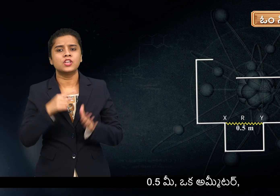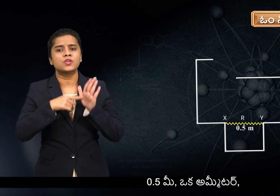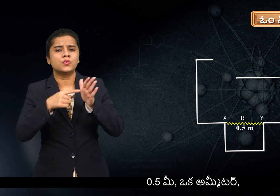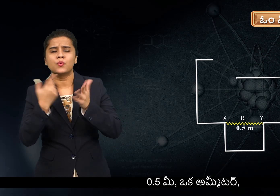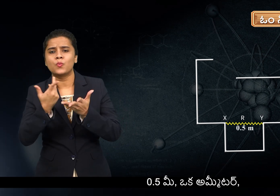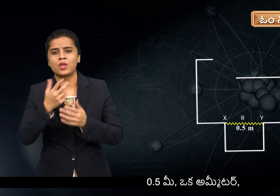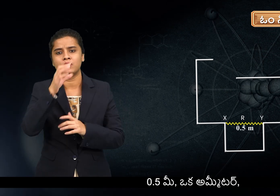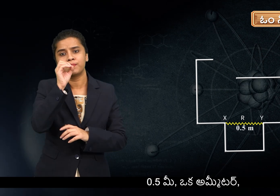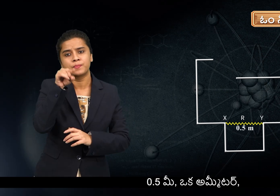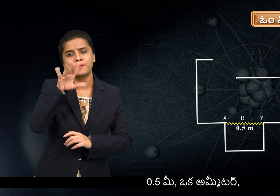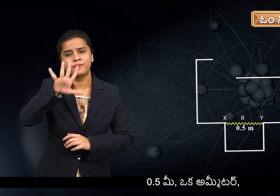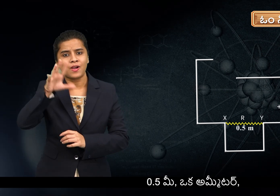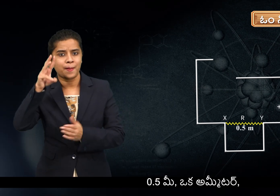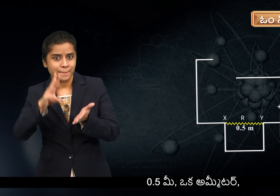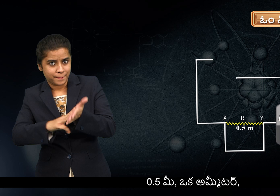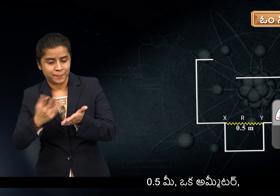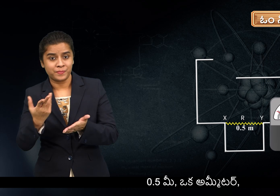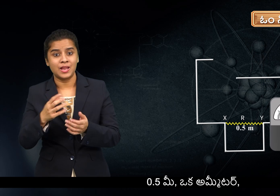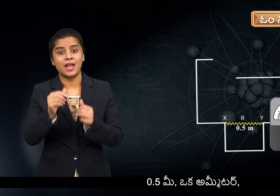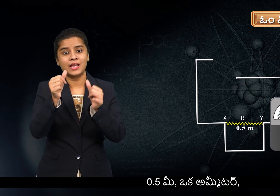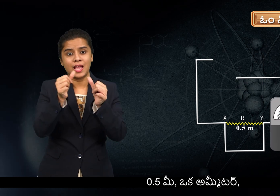0.5 మీటర్లు ఒక అమ్మీటర్,